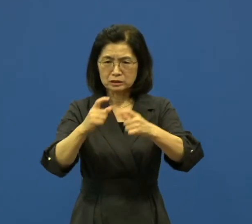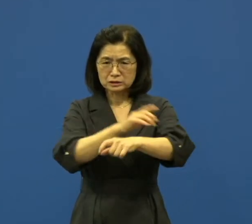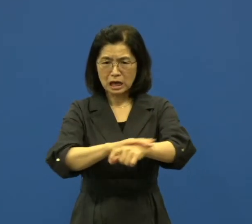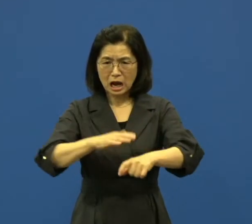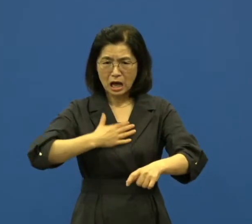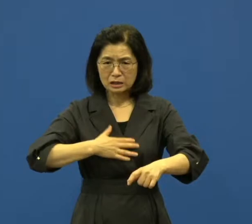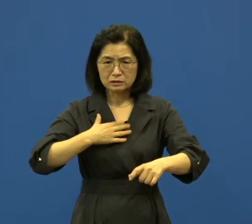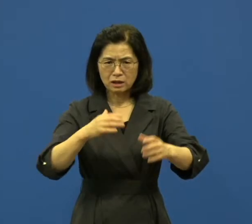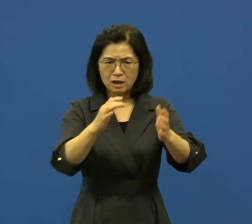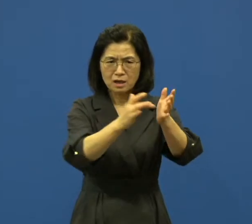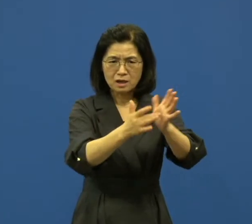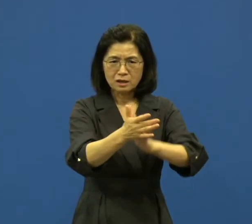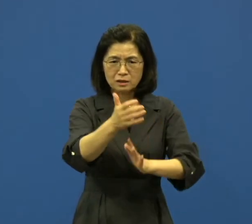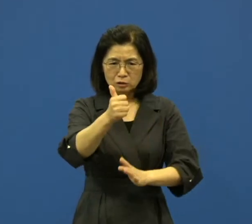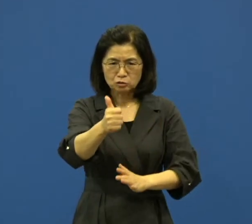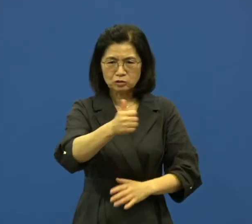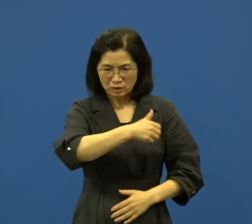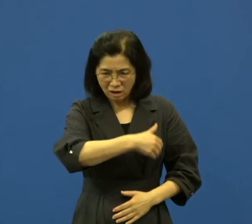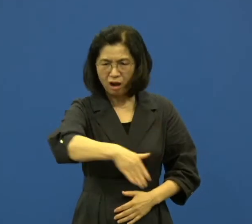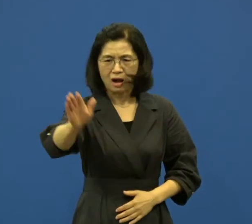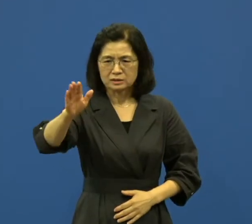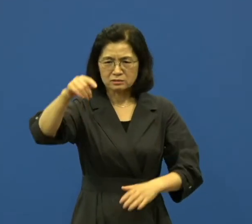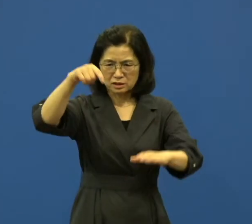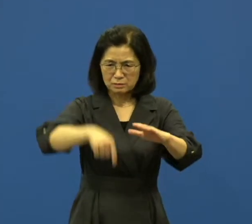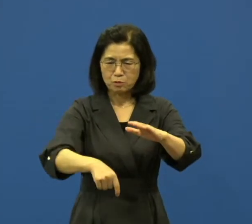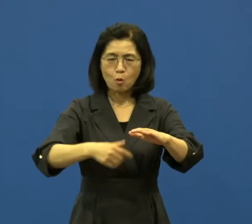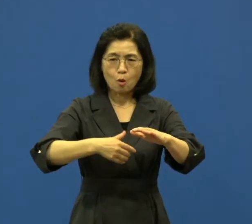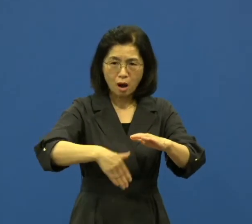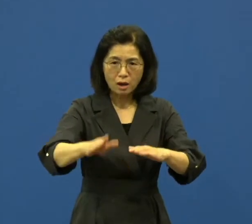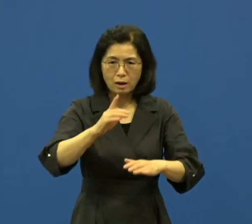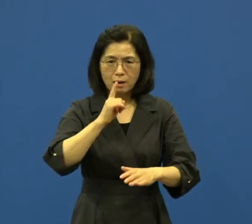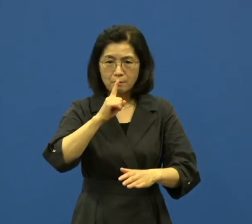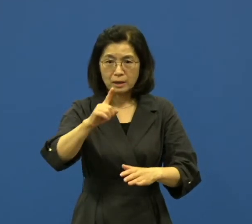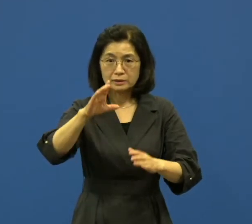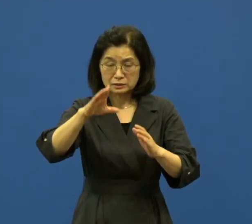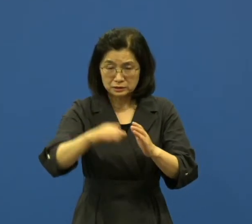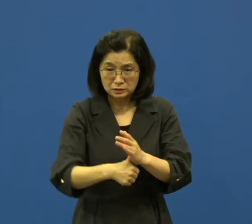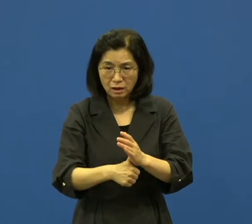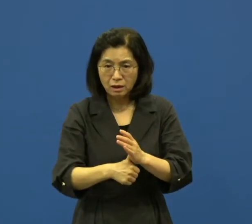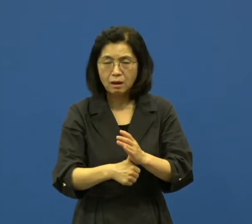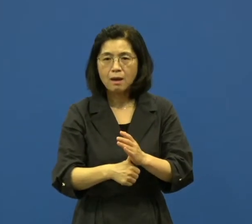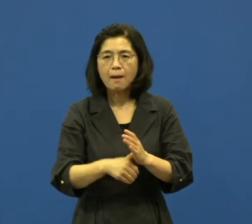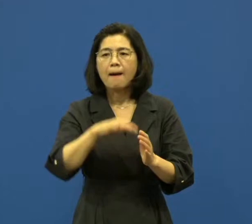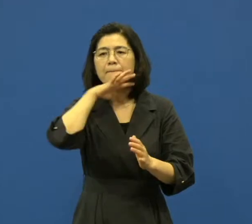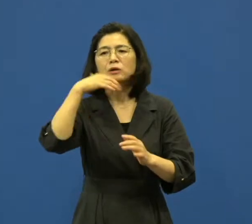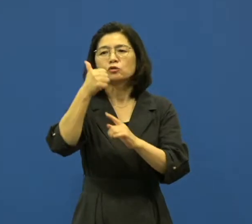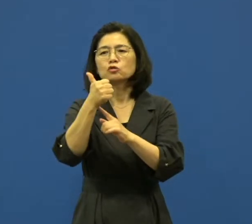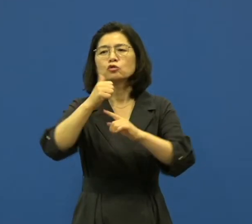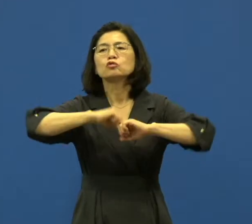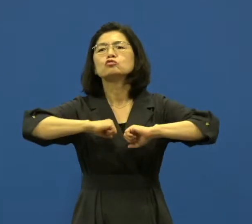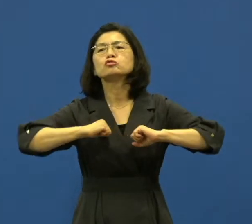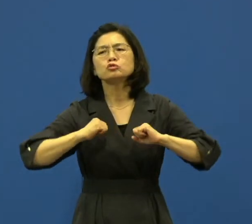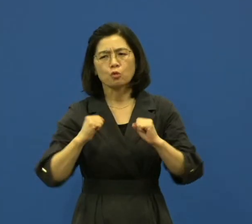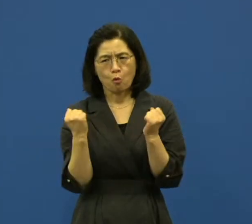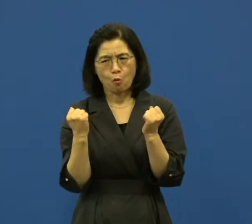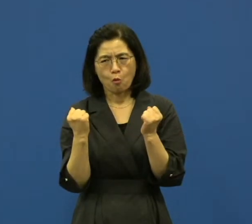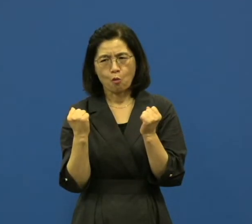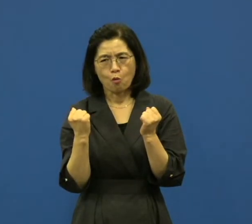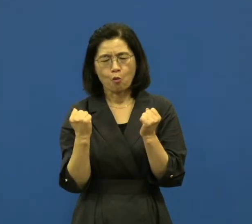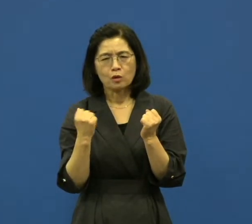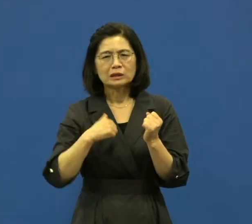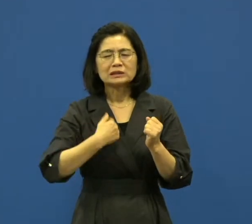여러분, 그런데 베드로가 깊은 데로 가서 건물 던져. 베드로는 자신의 상식과